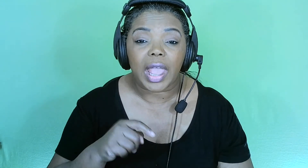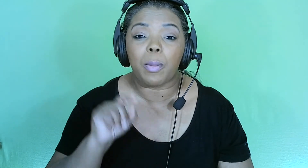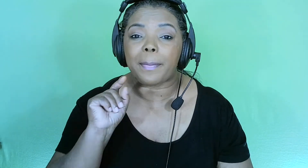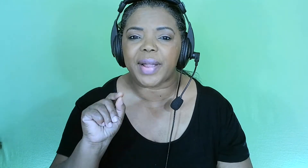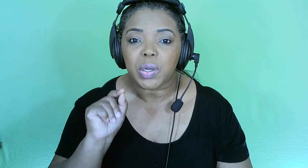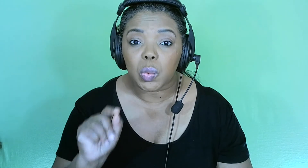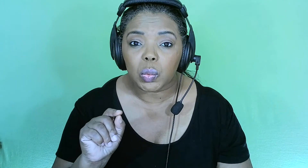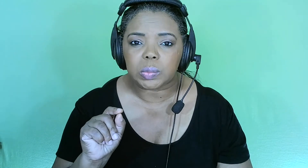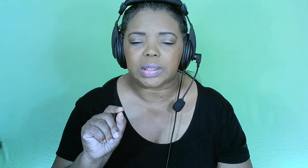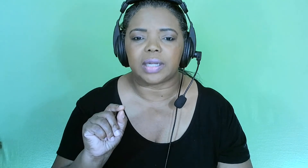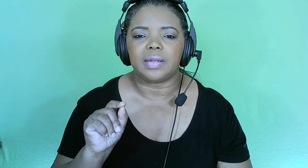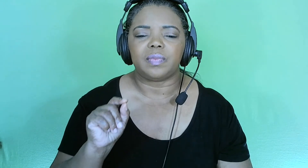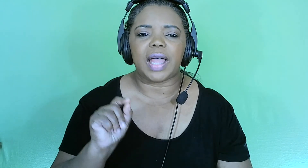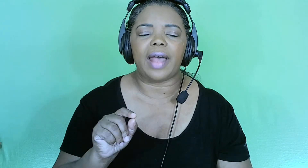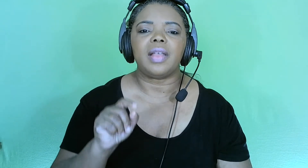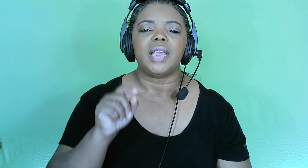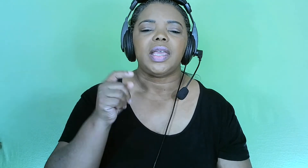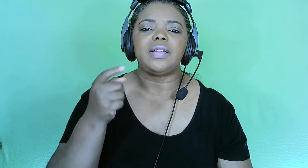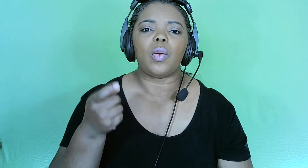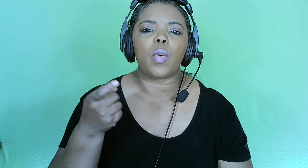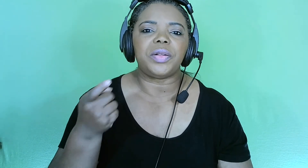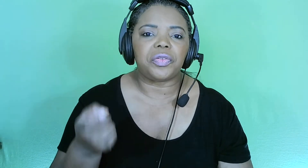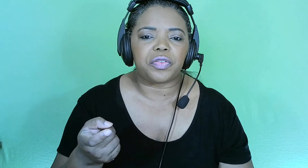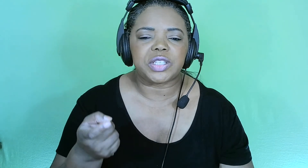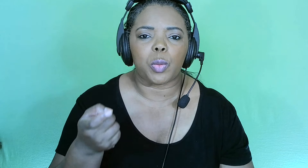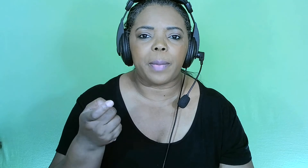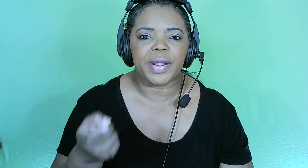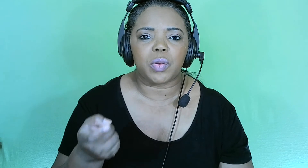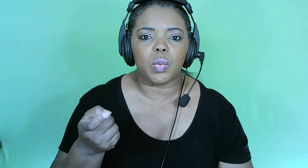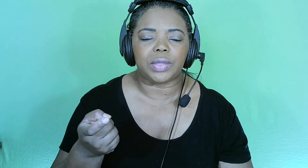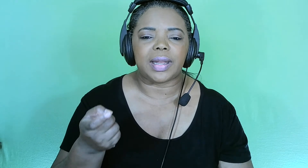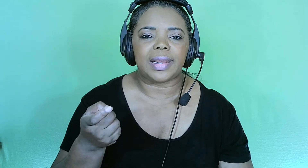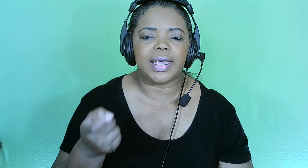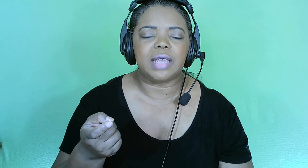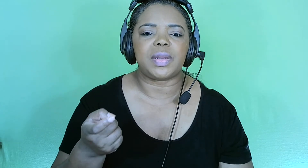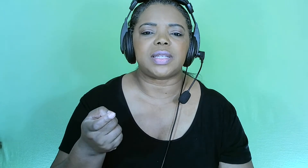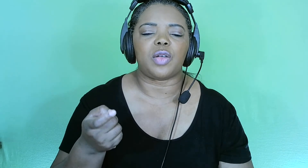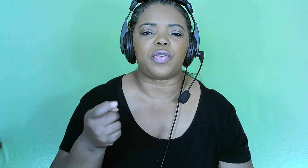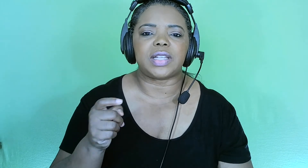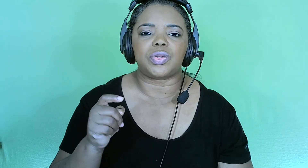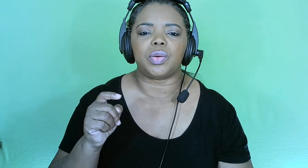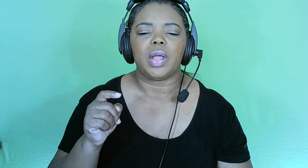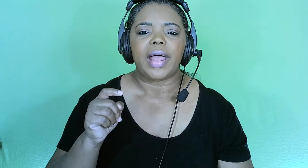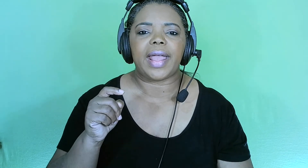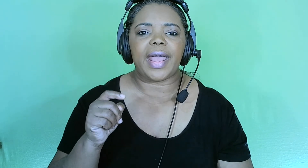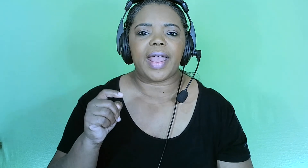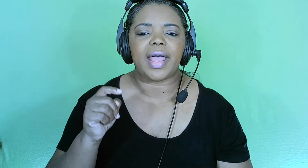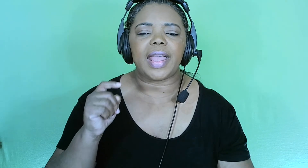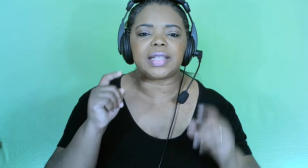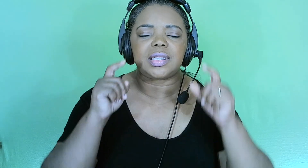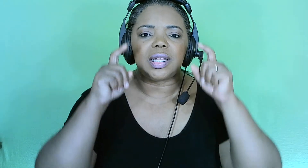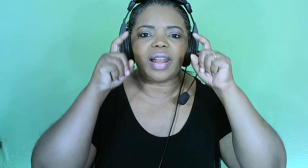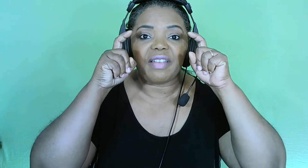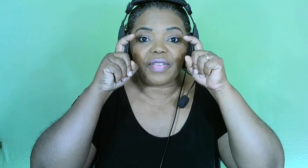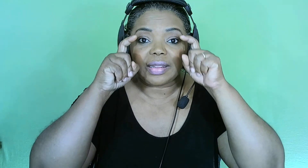uma pergunta, tá? Então, quando eu vou fazer uma pergunta na Libras, eu faço esse levantar